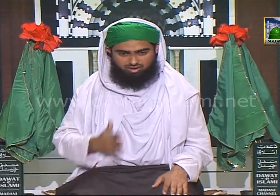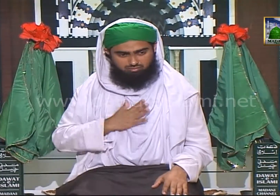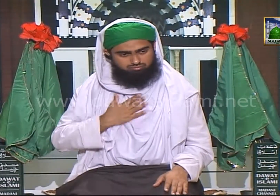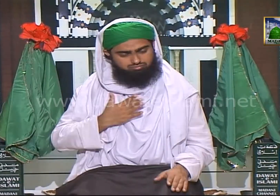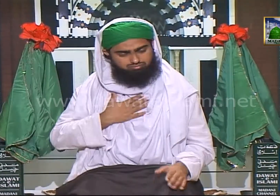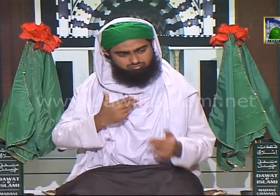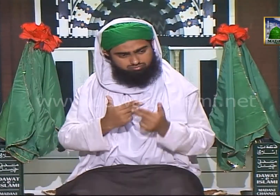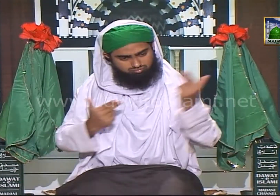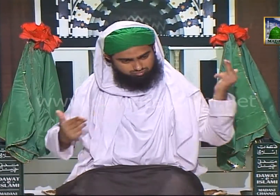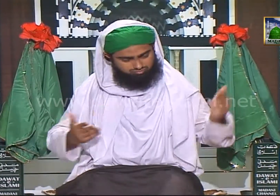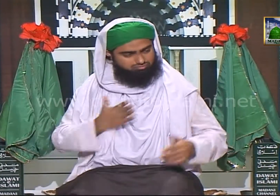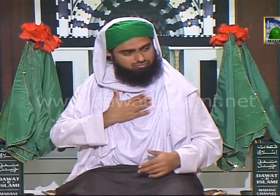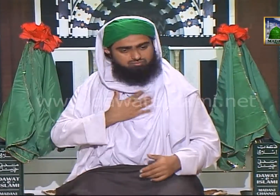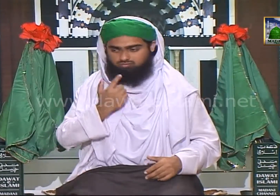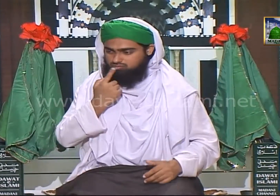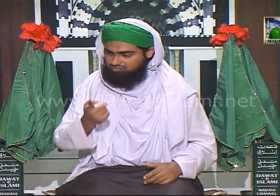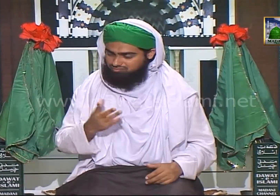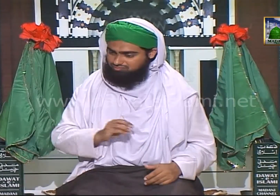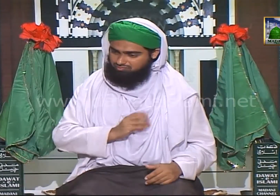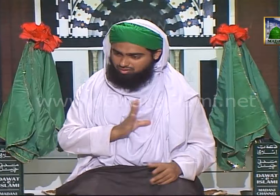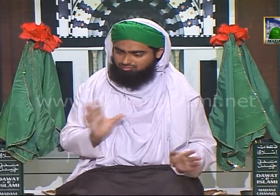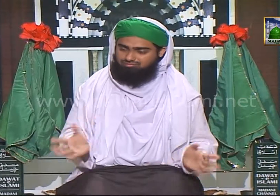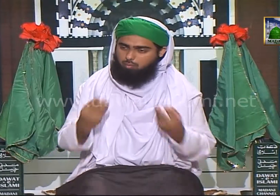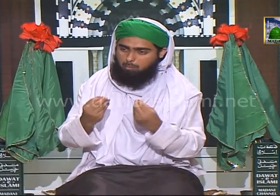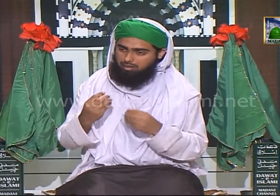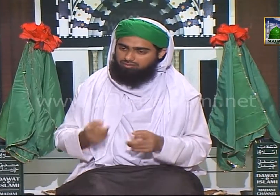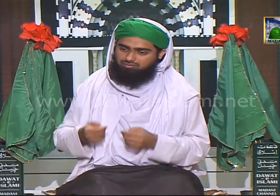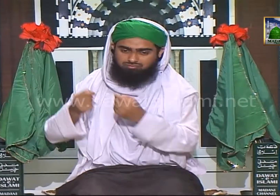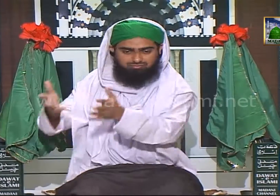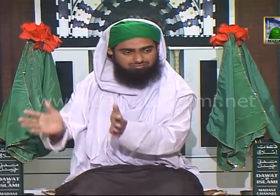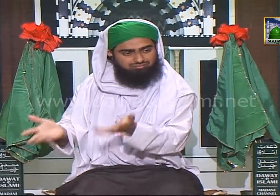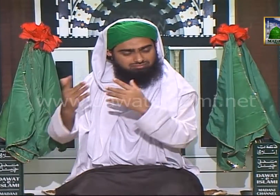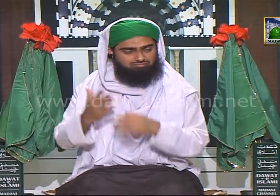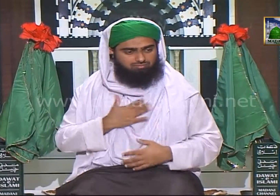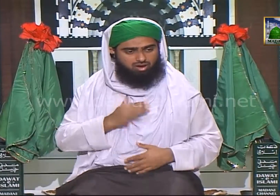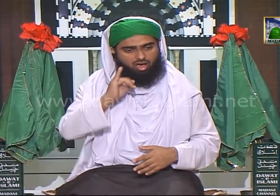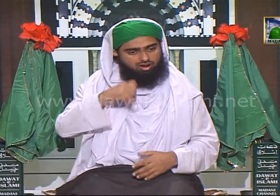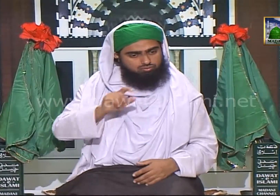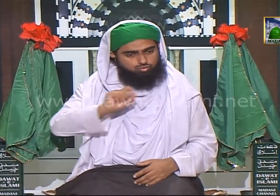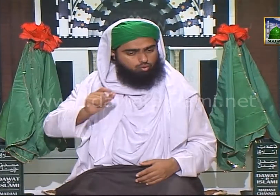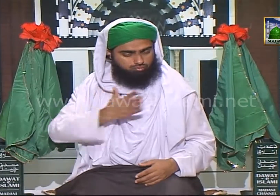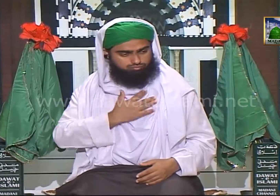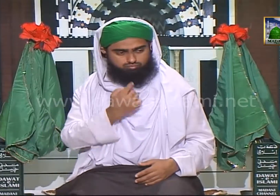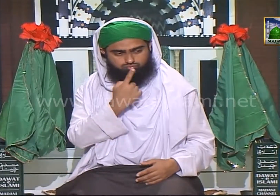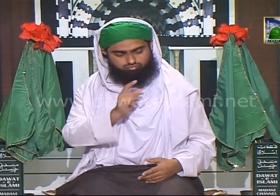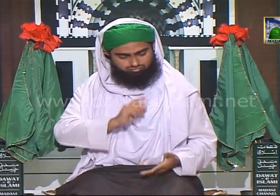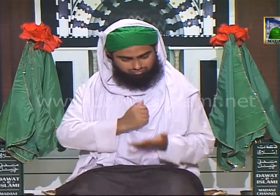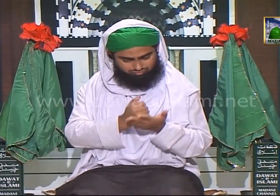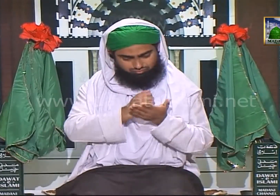کیا، میں نے وہ کیا، میں نے اس کی مدد کر دی، میں نے اس کو نوکری پہ رکھا دیا، میں تو وہ میں جو کرتی ہے بکری